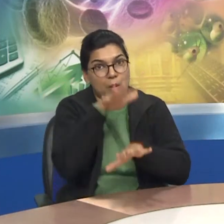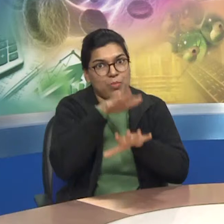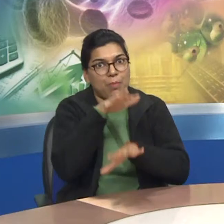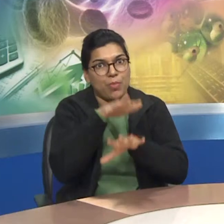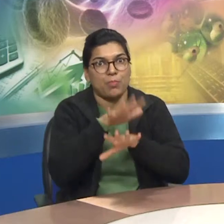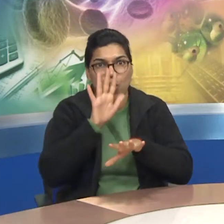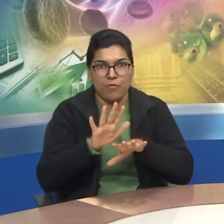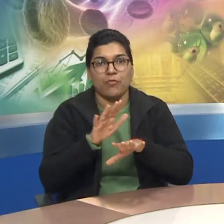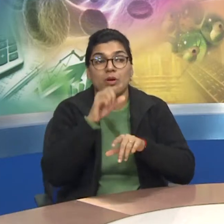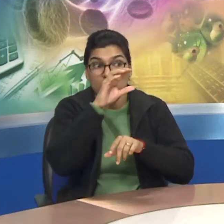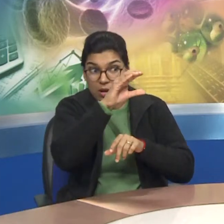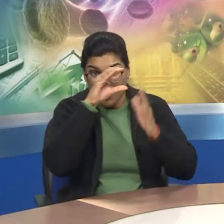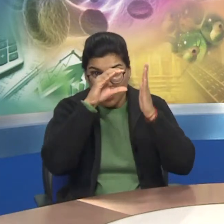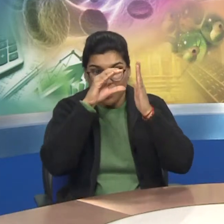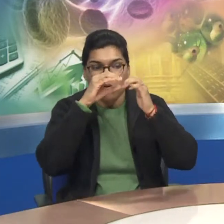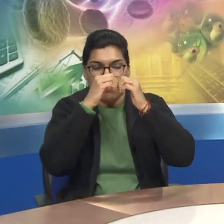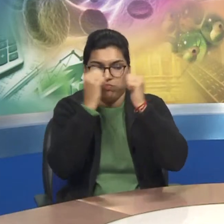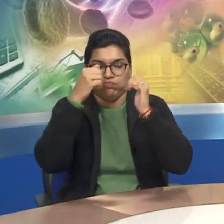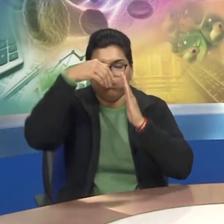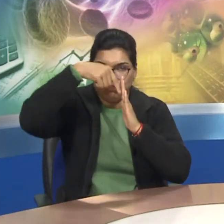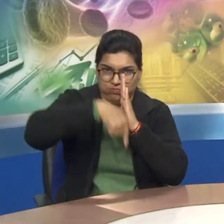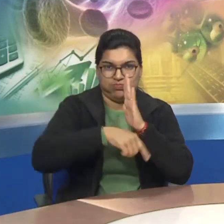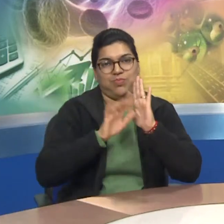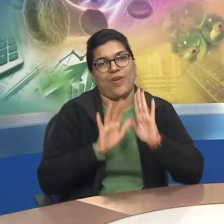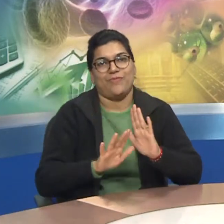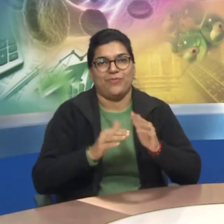It seems a small paragraph, but it has a